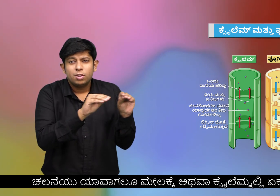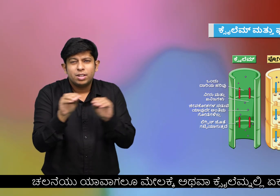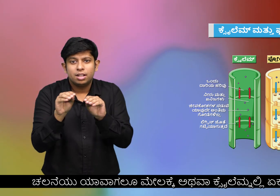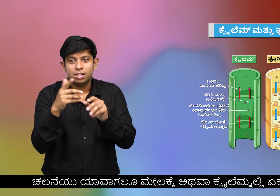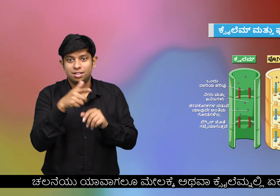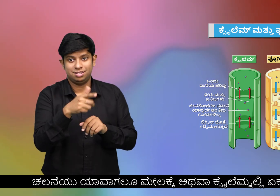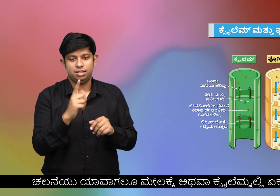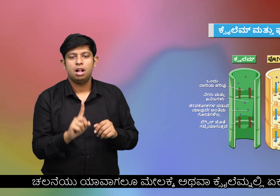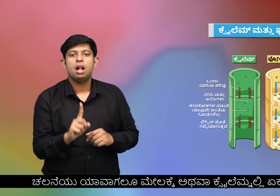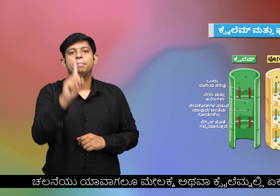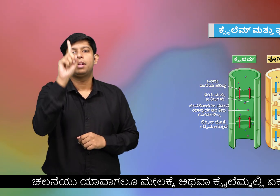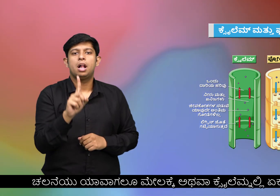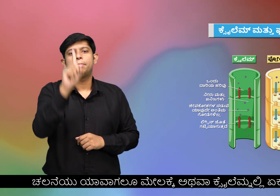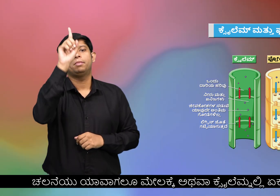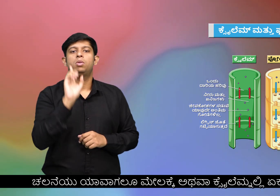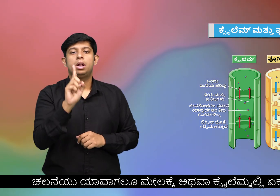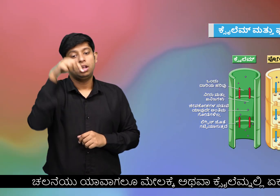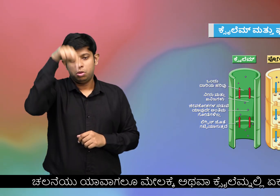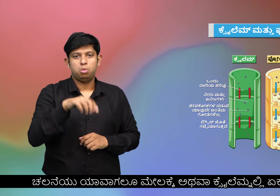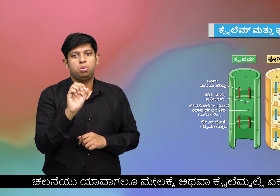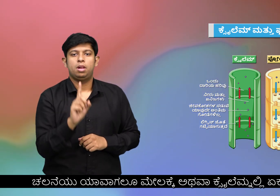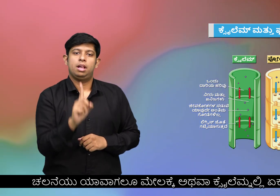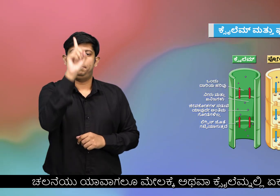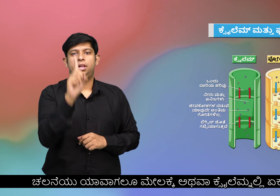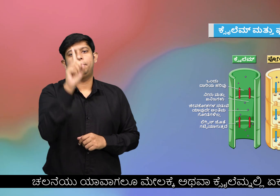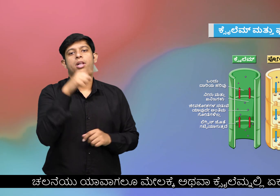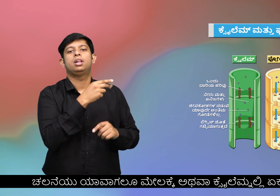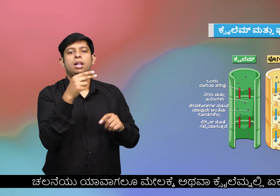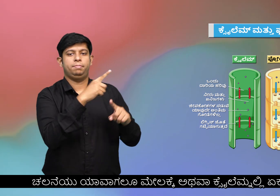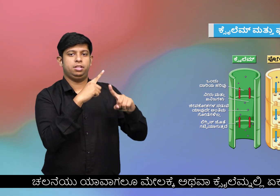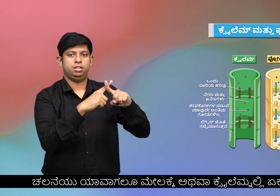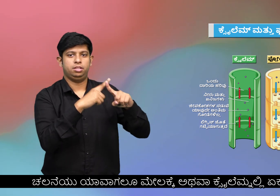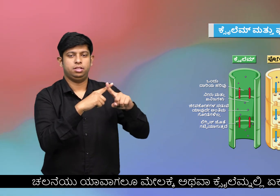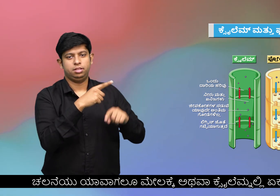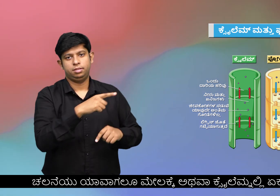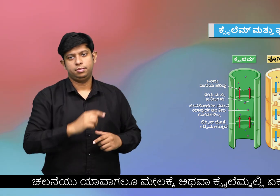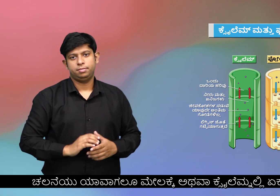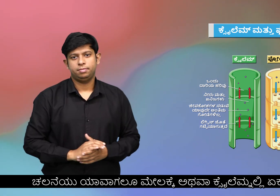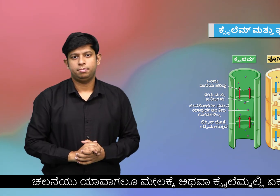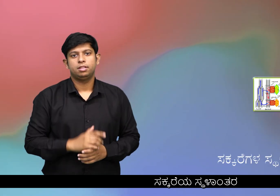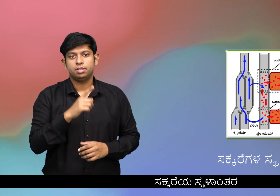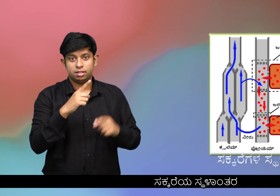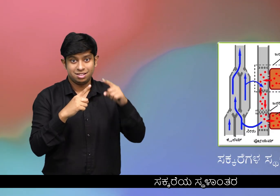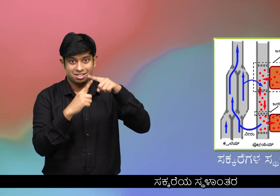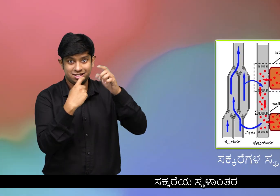ಚಲನೆಯು ಯಾವಾಗಲೂ ಮೇಲಕ್ಕೆ ಅಥವಾ ಕಸೈಲಮ್ನಲ್ಲಿ ಏಕಮುಖವಾಗಿರುತ್ತದೆ. ಸಕ್ಕರೆಯ ಸ್ಥಳಾಂತರ.